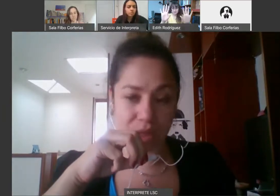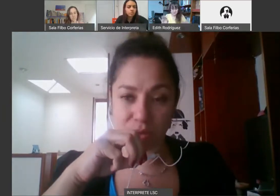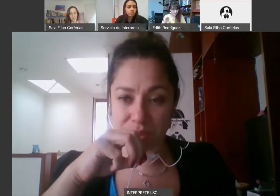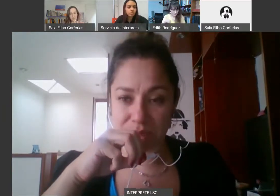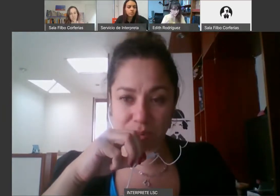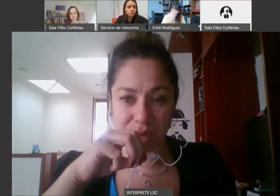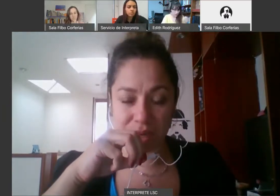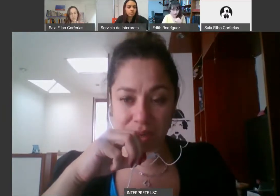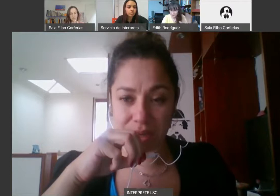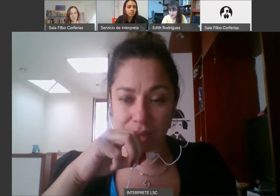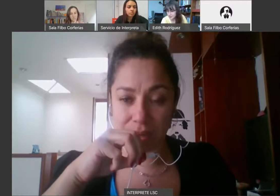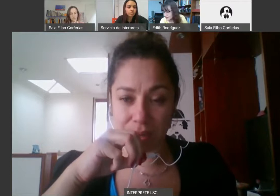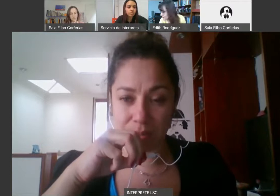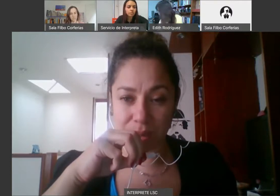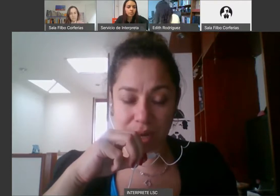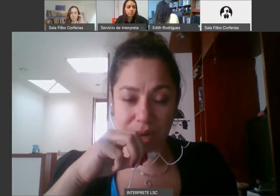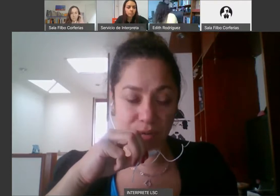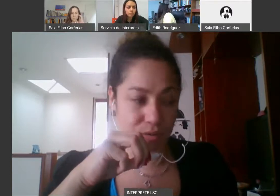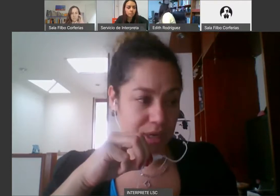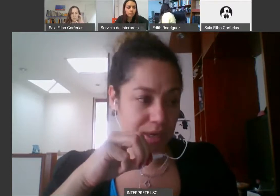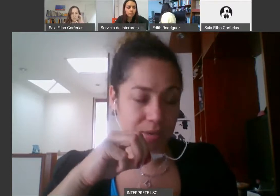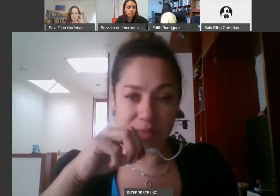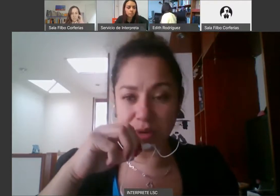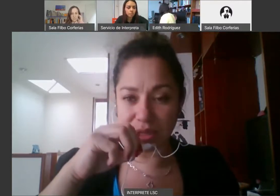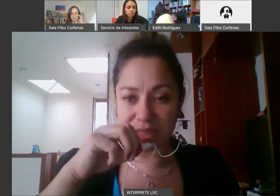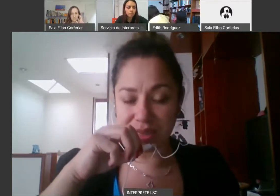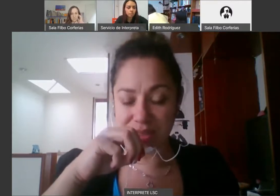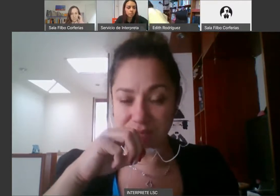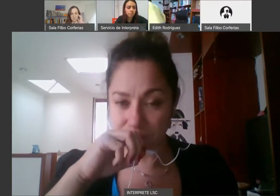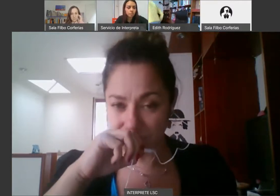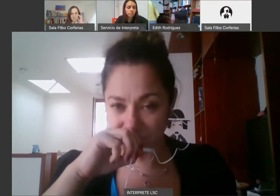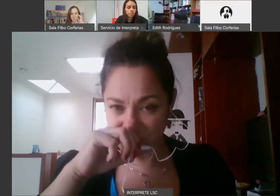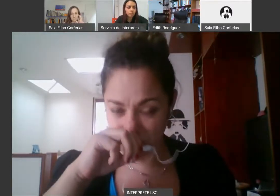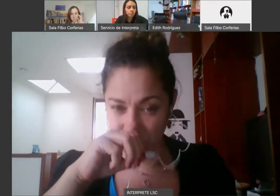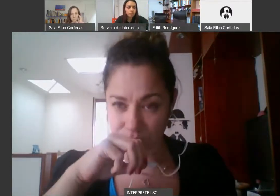un momentico de espacio para preparar o tener las preguntas antes.